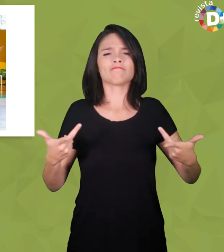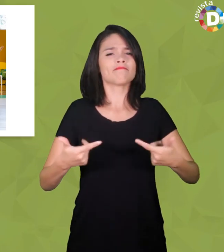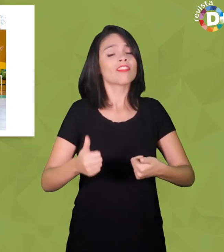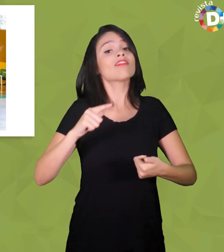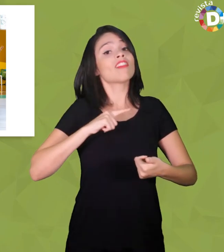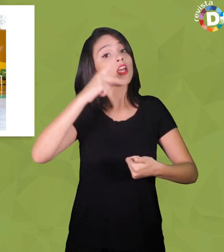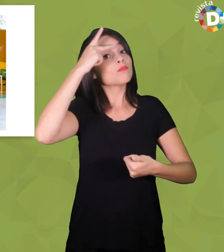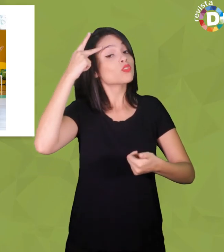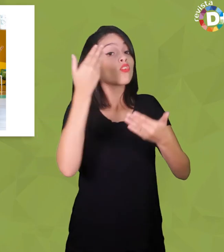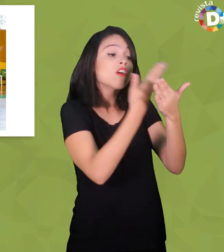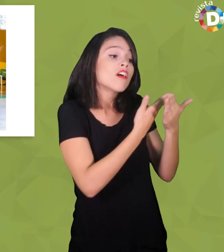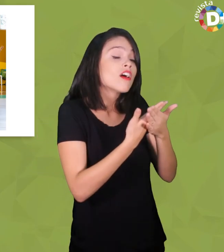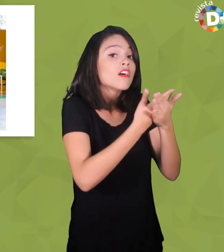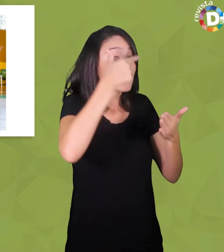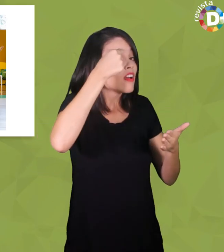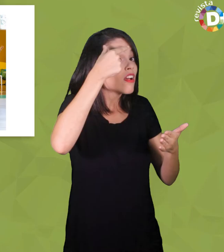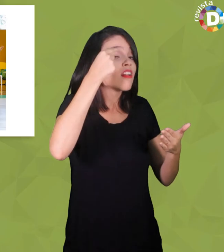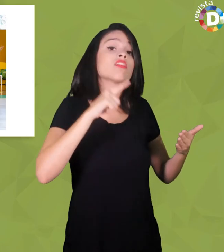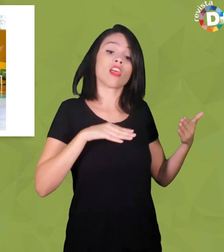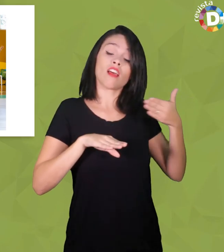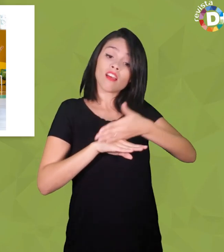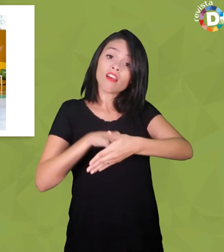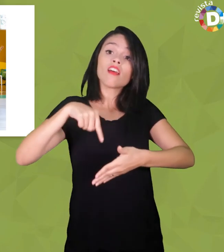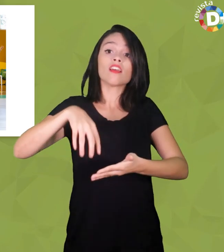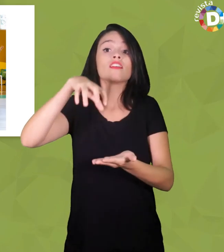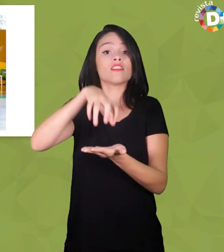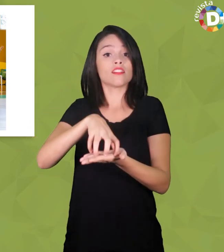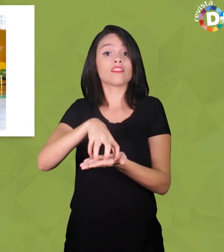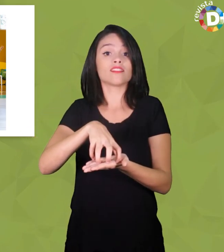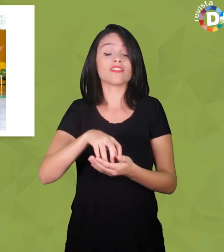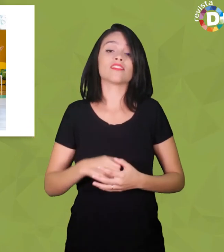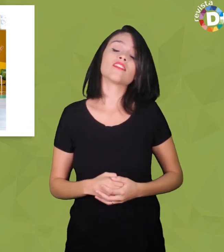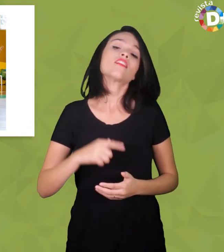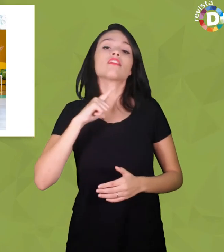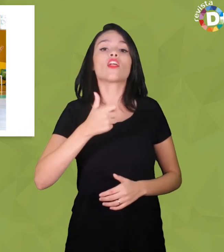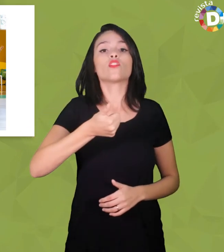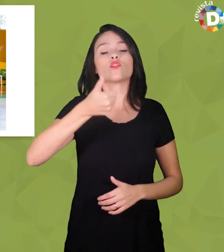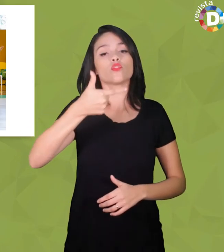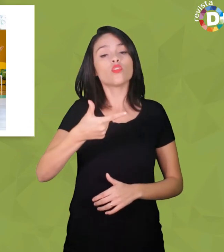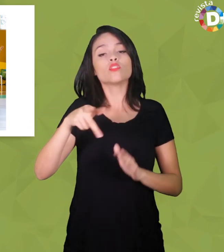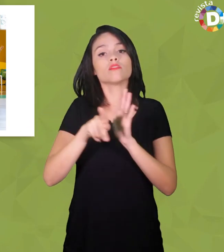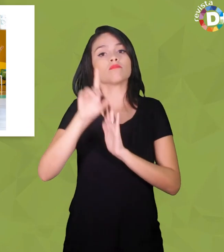universitários aqui no ct tivemos ainda 12 delegados técnicos